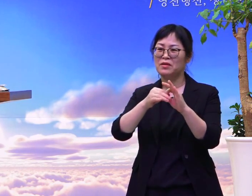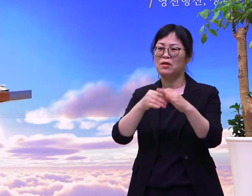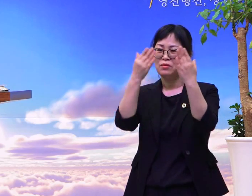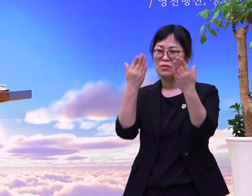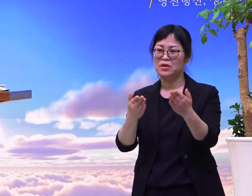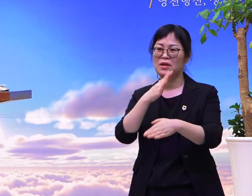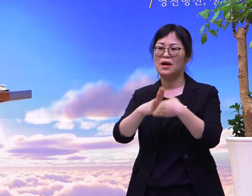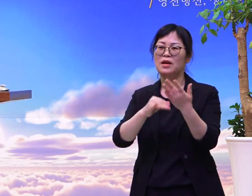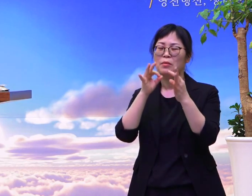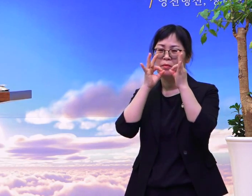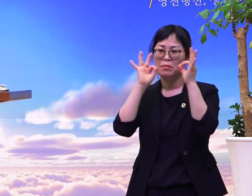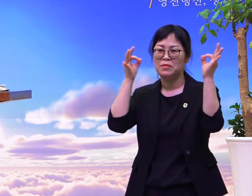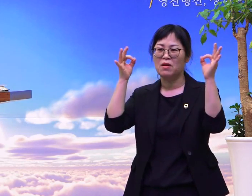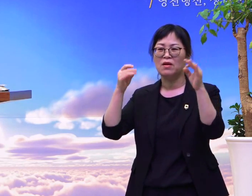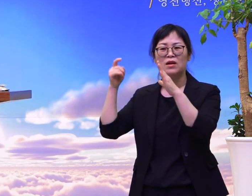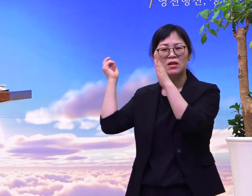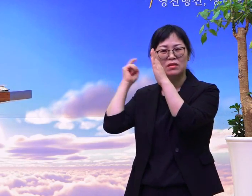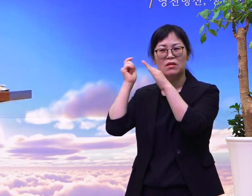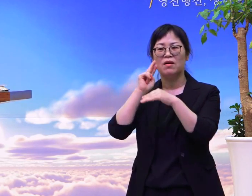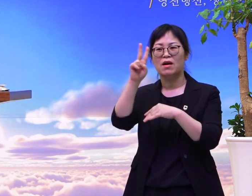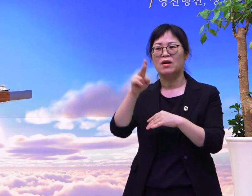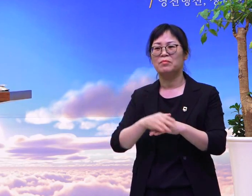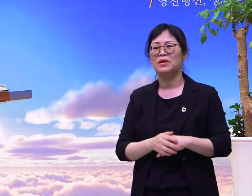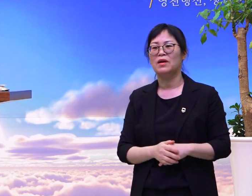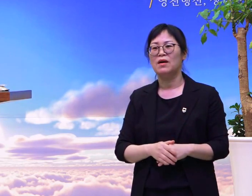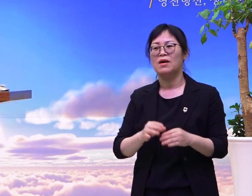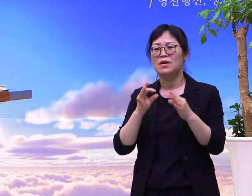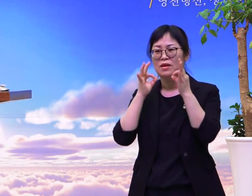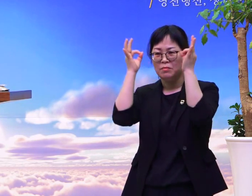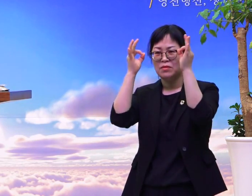합니다. 힘써 여호와를 알자.